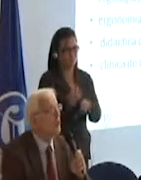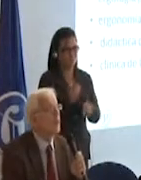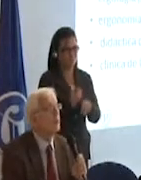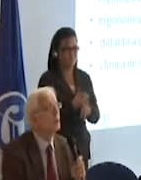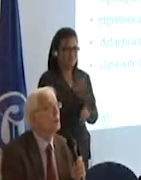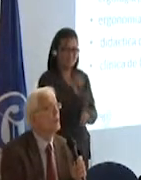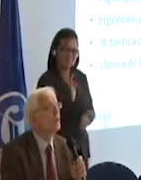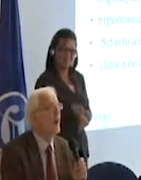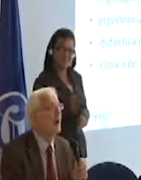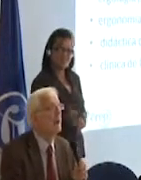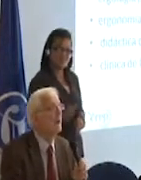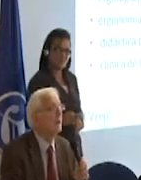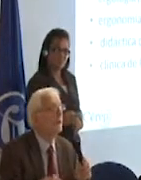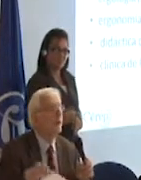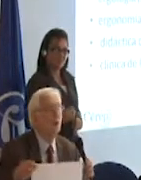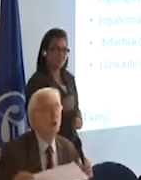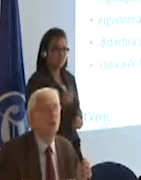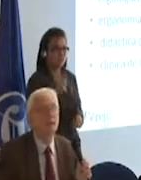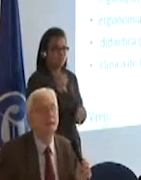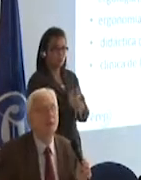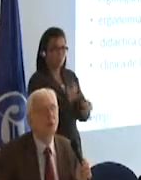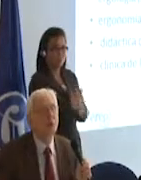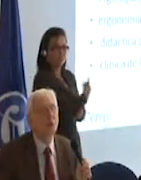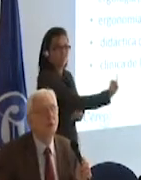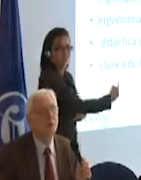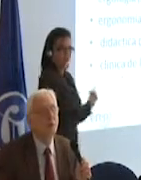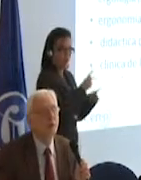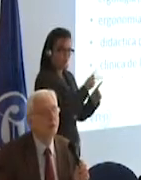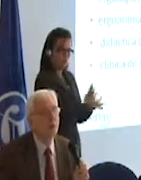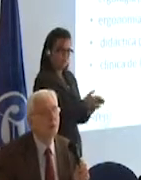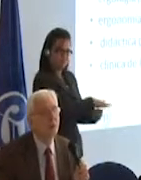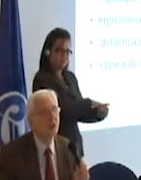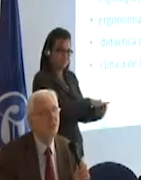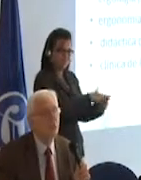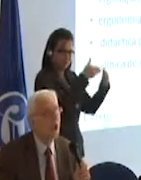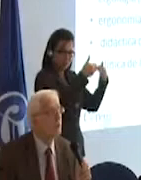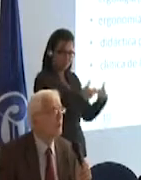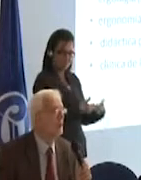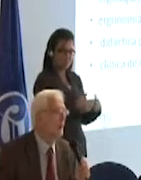en su clase a estudiantes en situación de discapacidad.